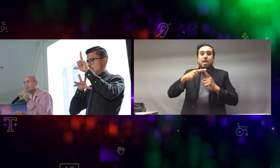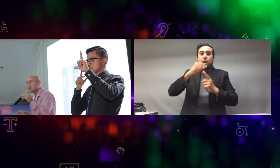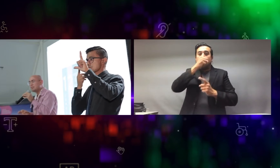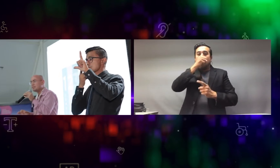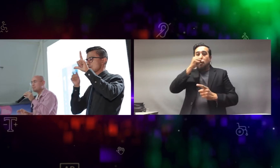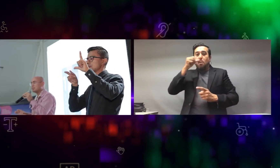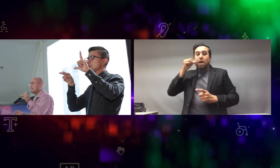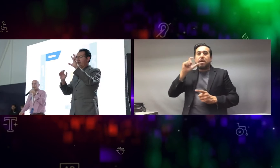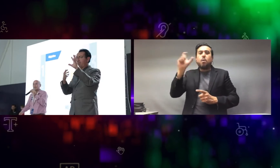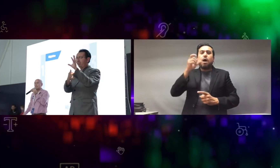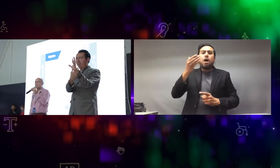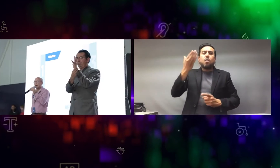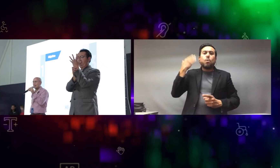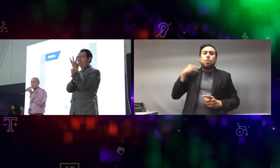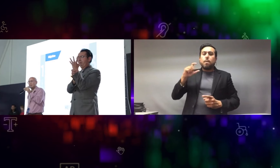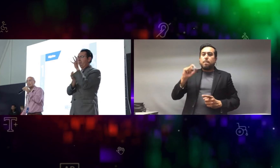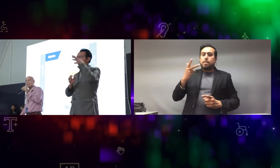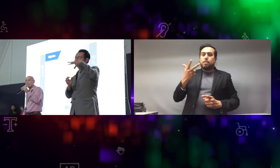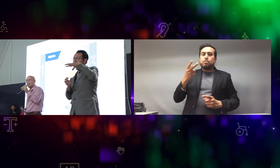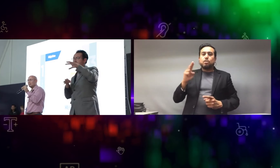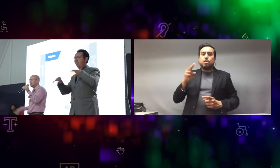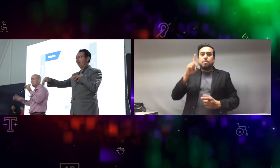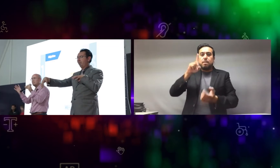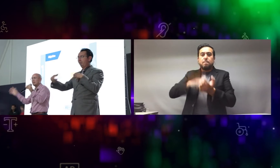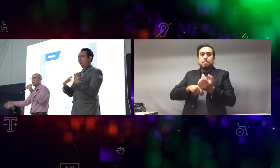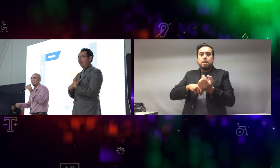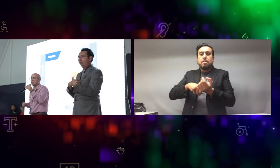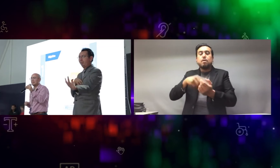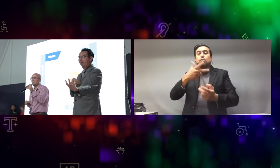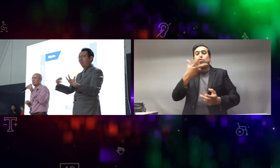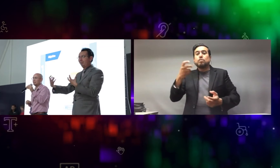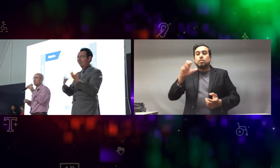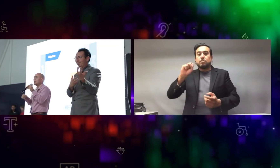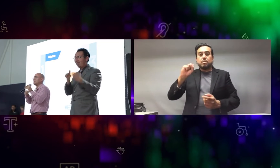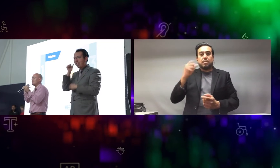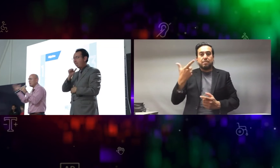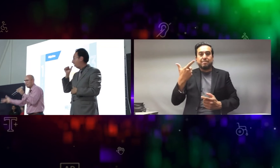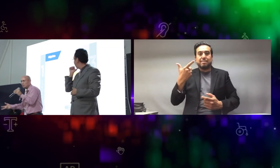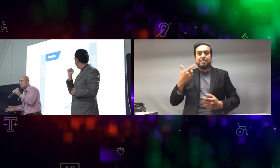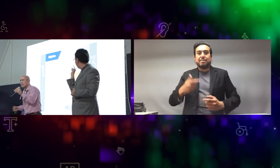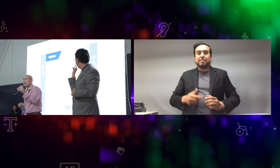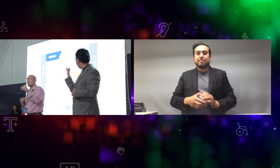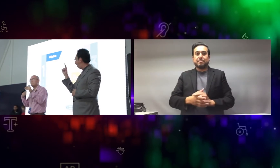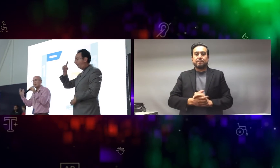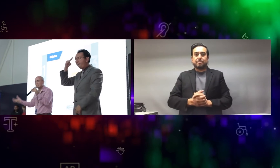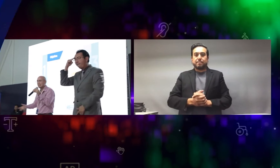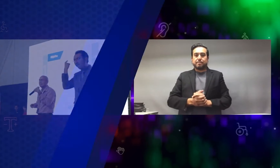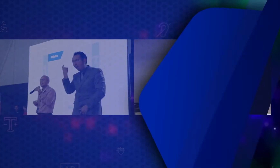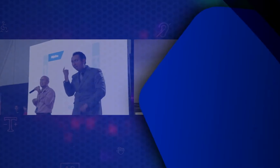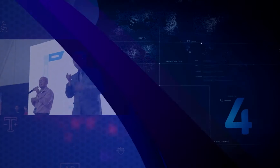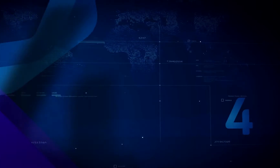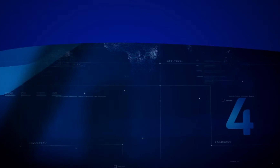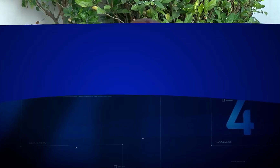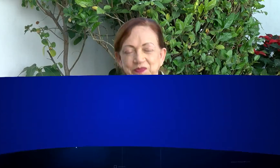entonces presidente Benito Juárez, el 28 de noviembre de 1867.